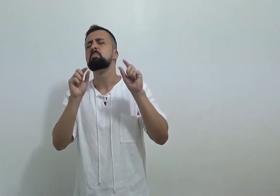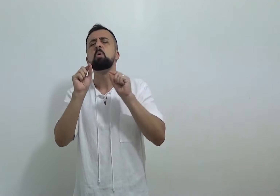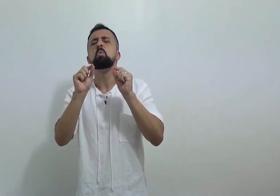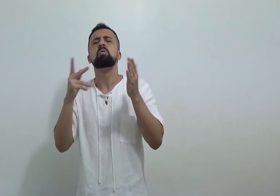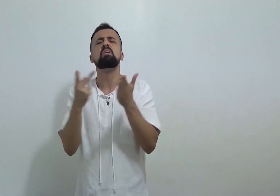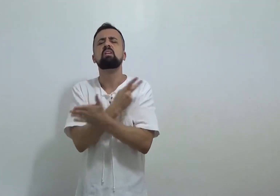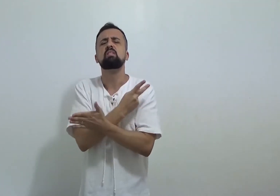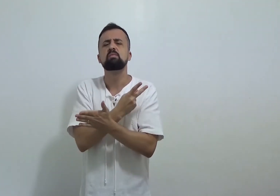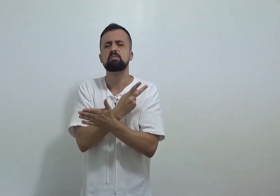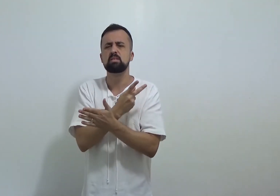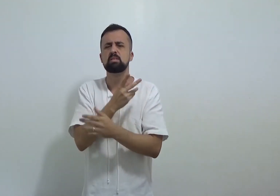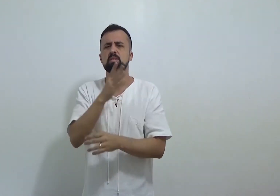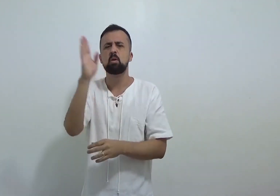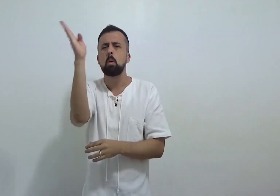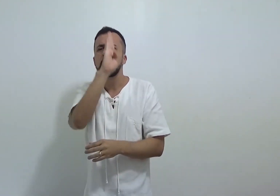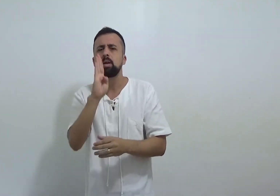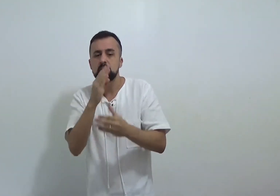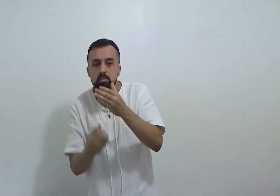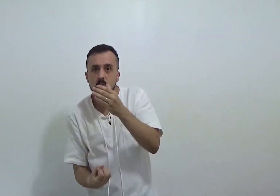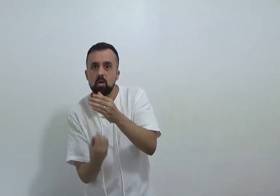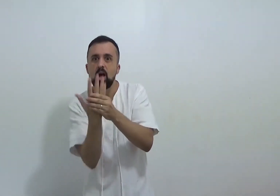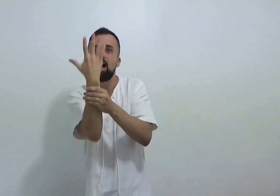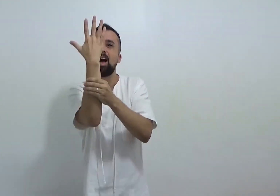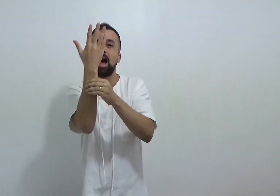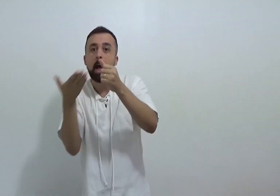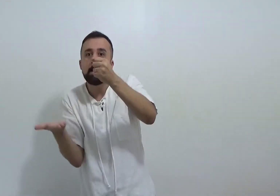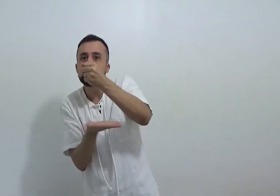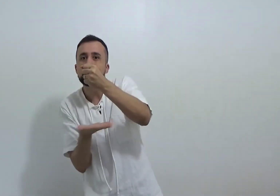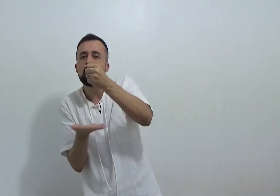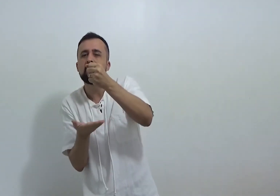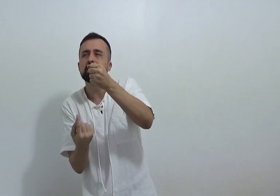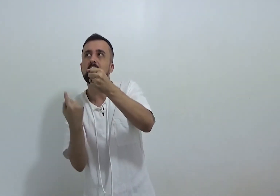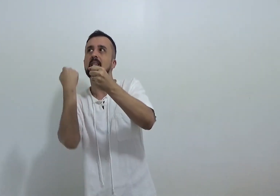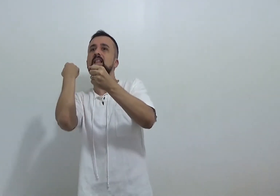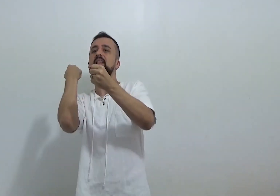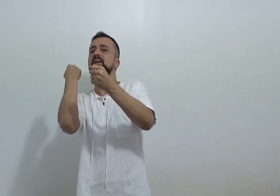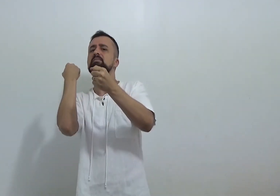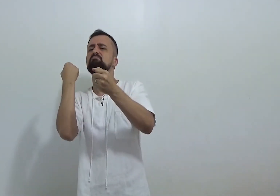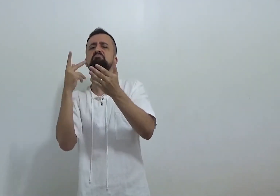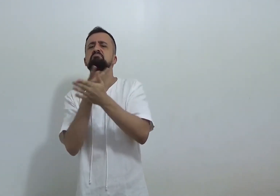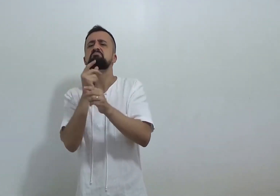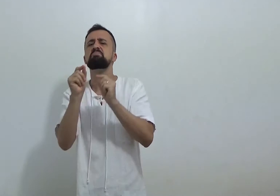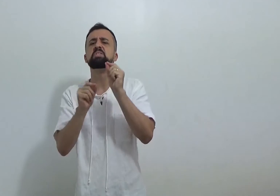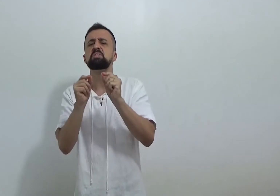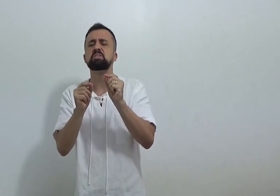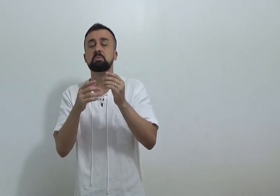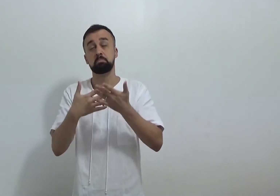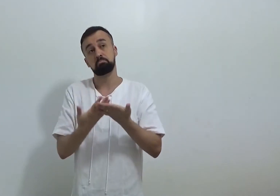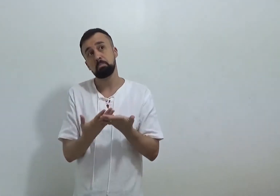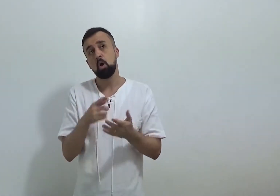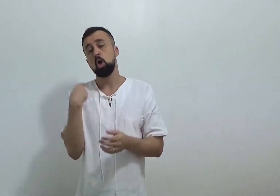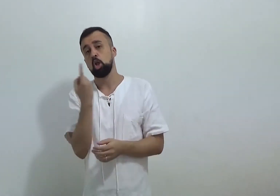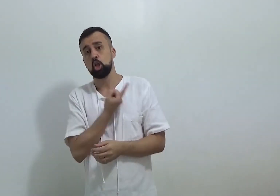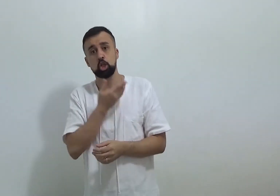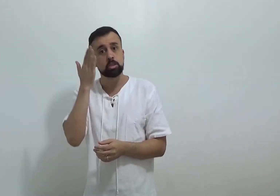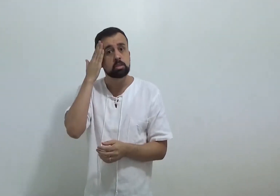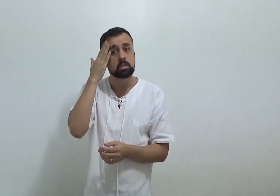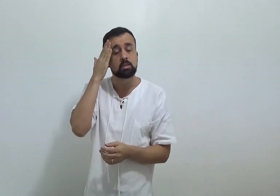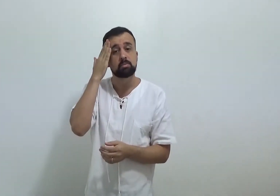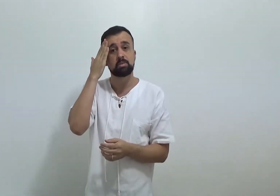Essa pergunta é muito importante para entendermos claramente o que aconteceu na formação das bases do